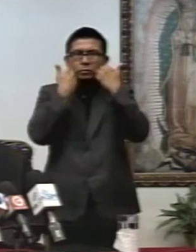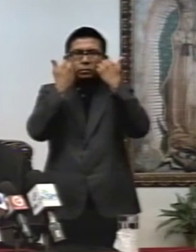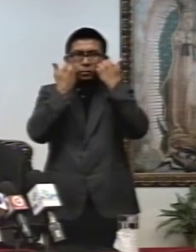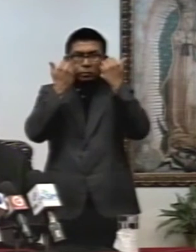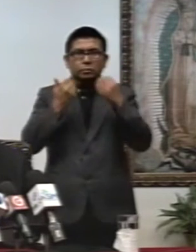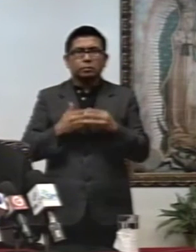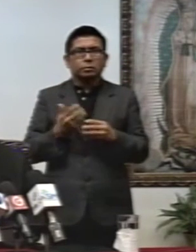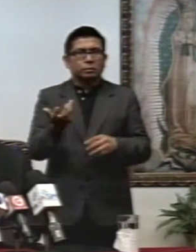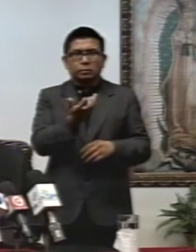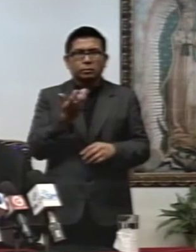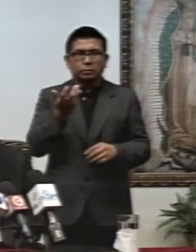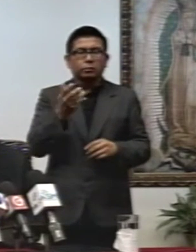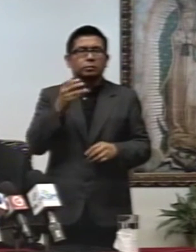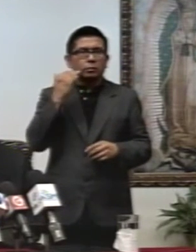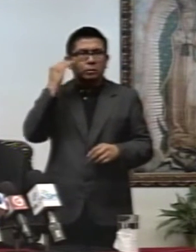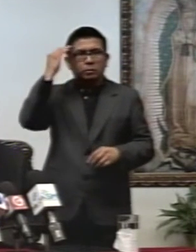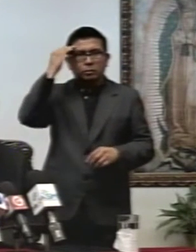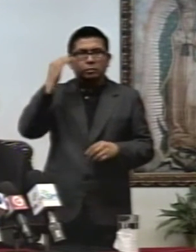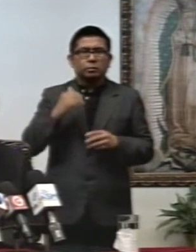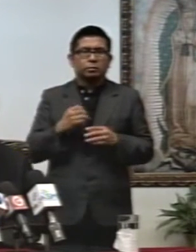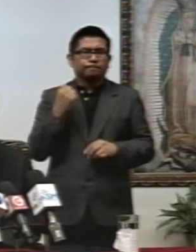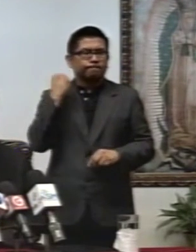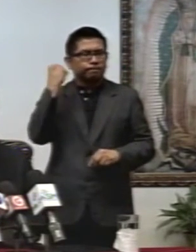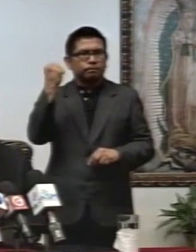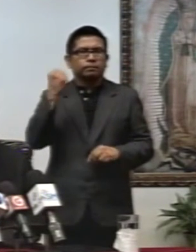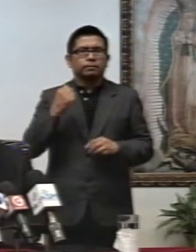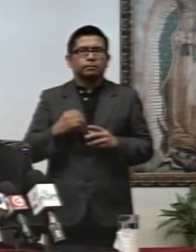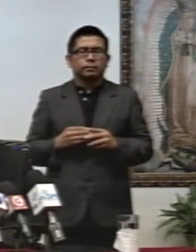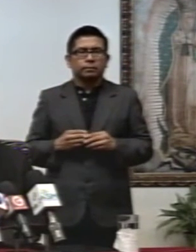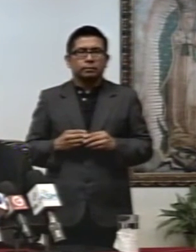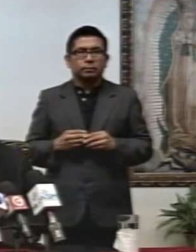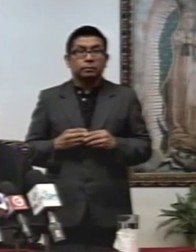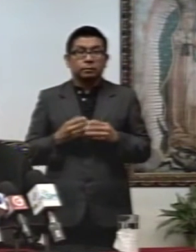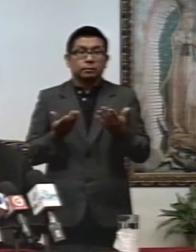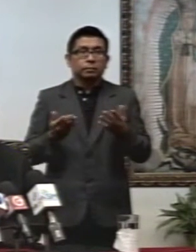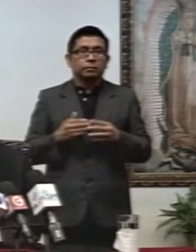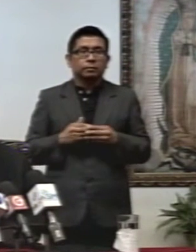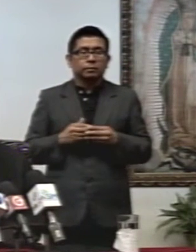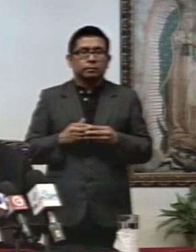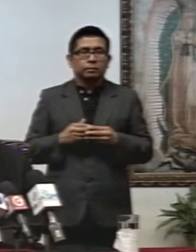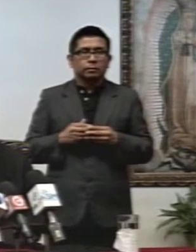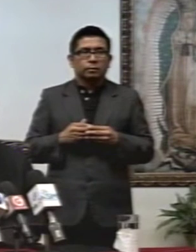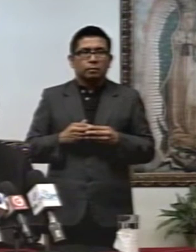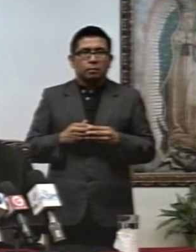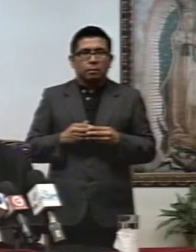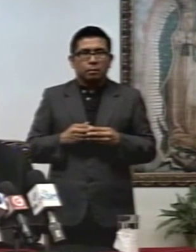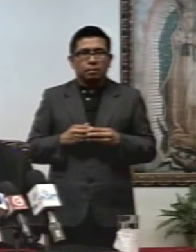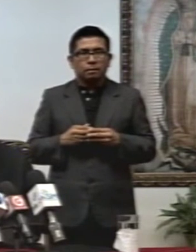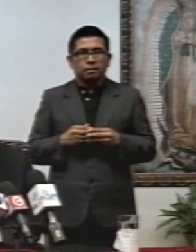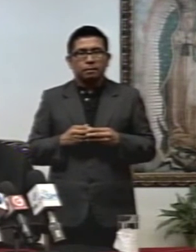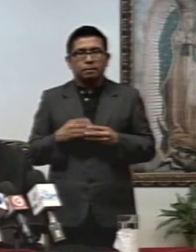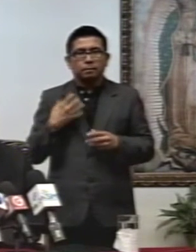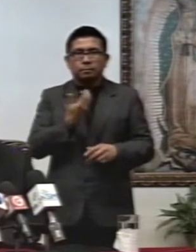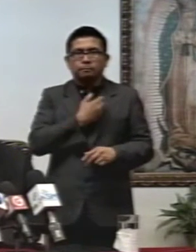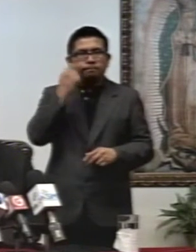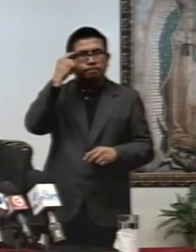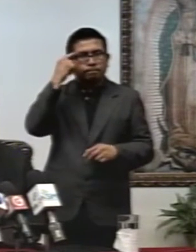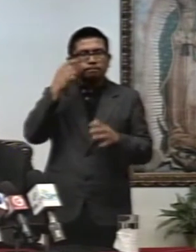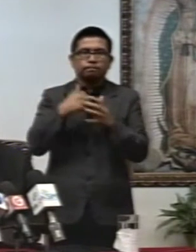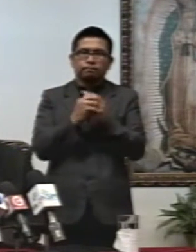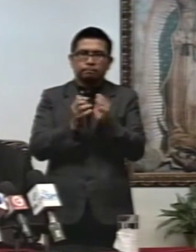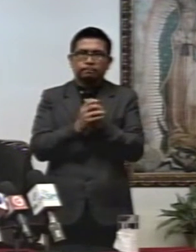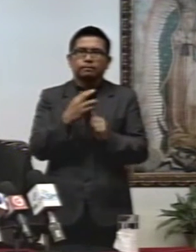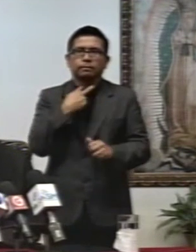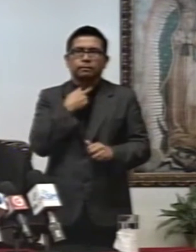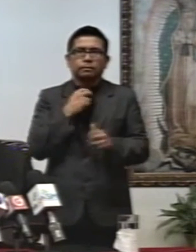jóvenes y a los adultos. Esto es importante y pareciera que tenemos dificultad